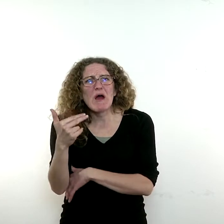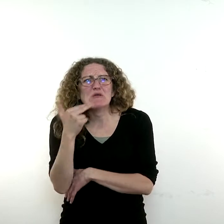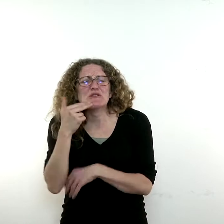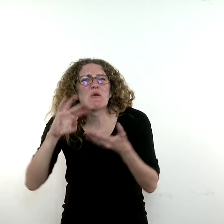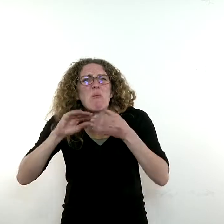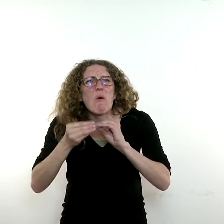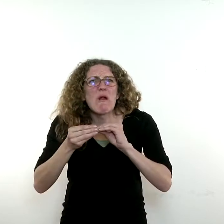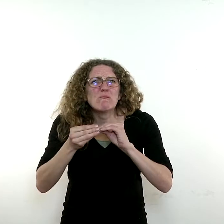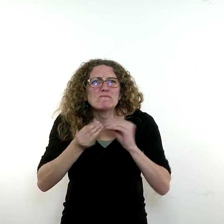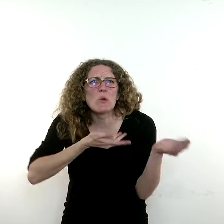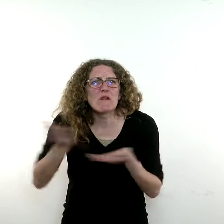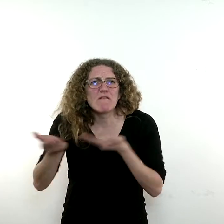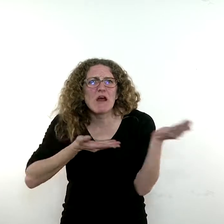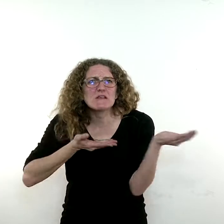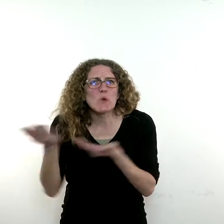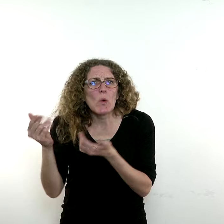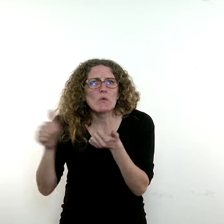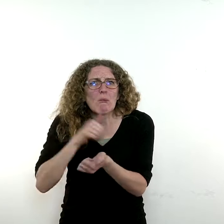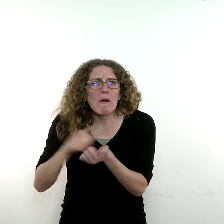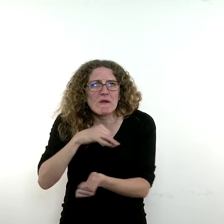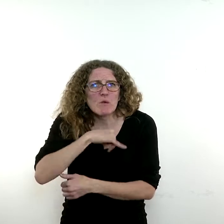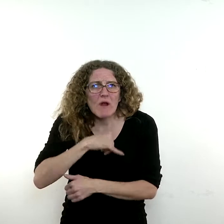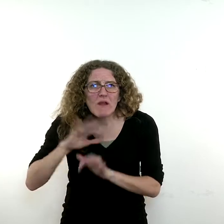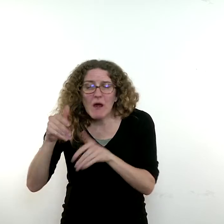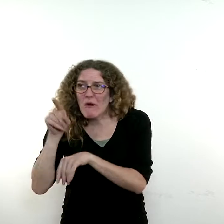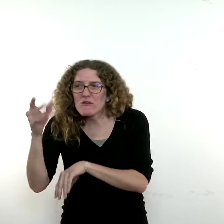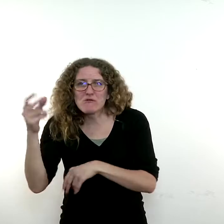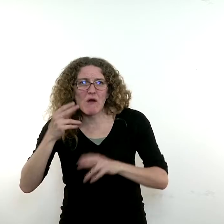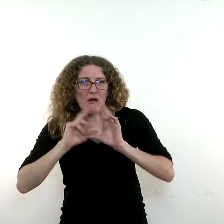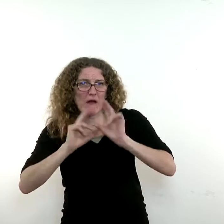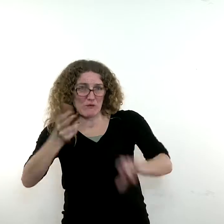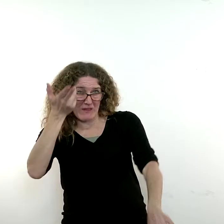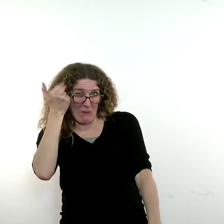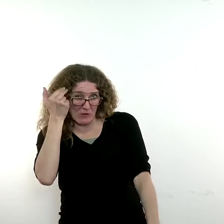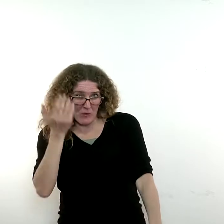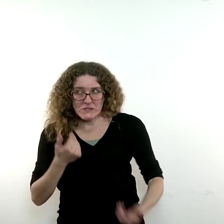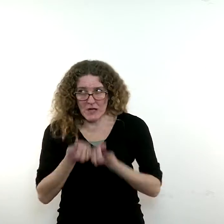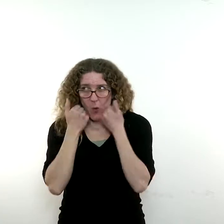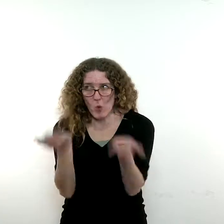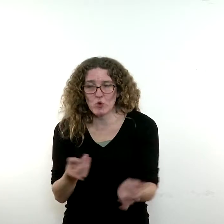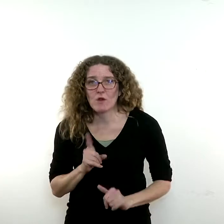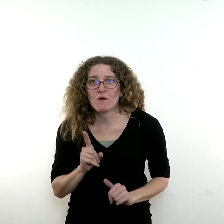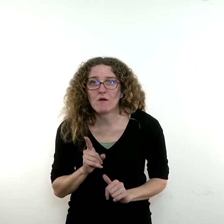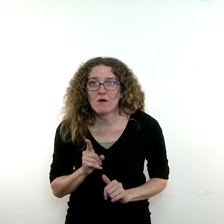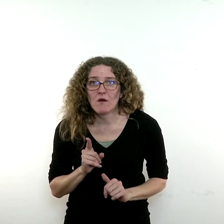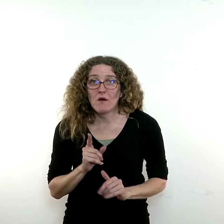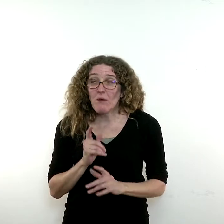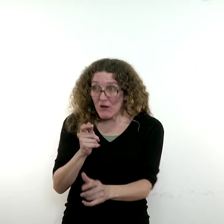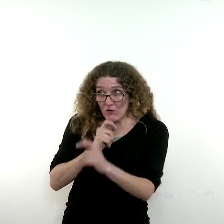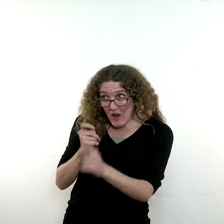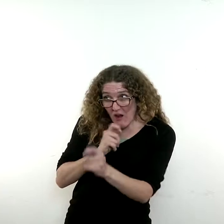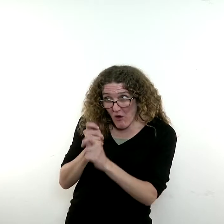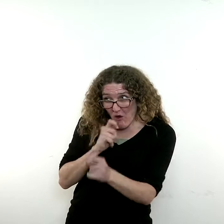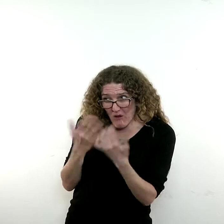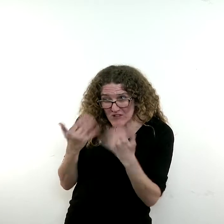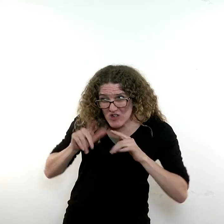toilette pour ensuite raconter n'importe quoi, c'est honteux. Et le dialogue, on ne vous a pas attendu pour l'avoir.